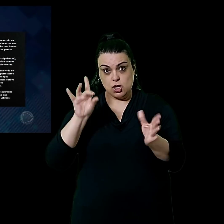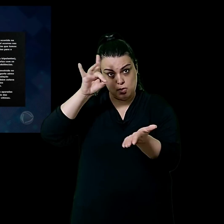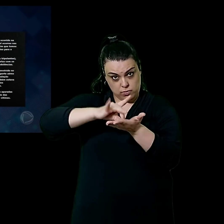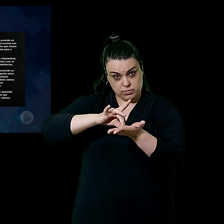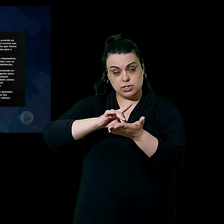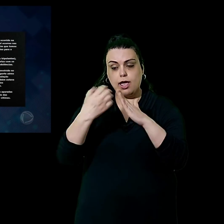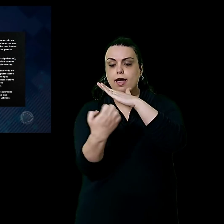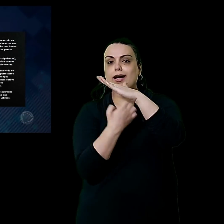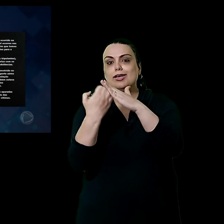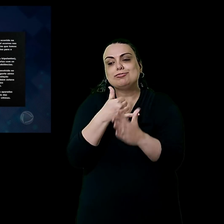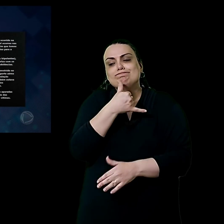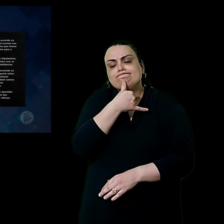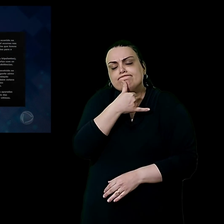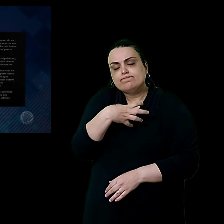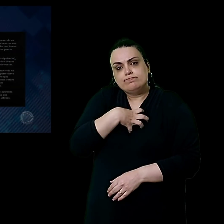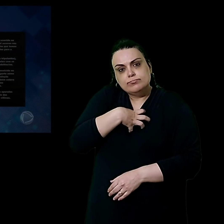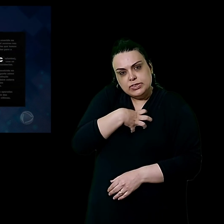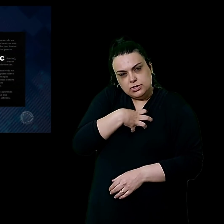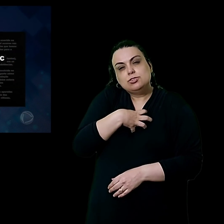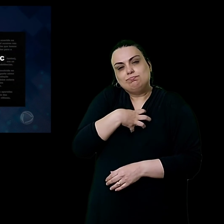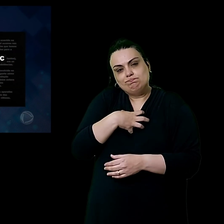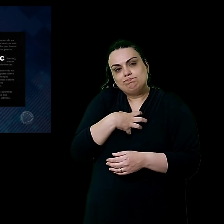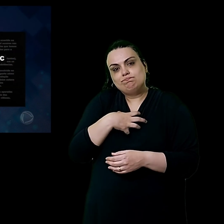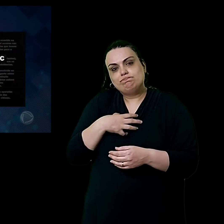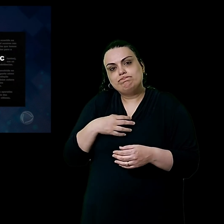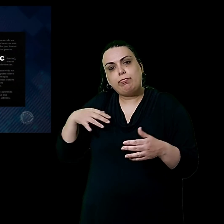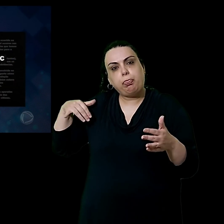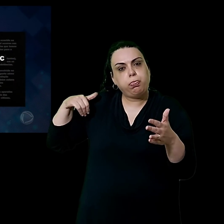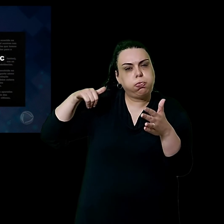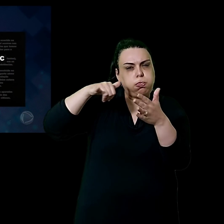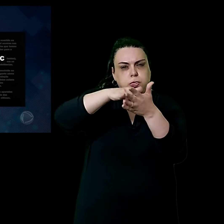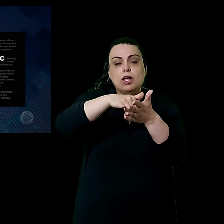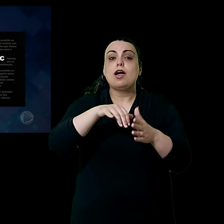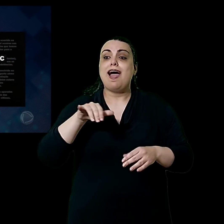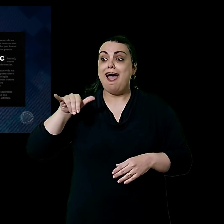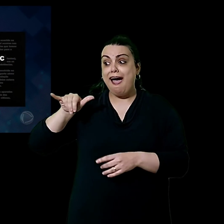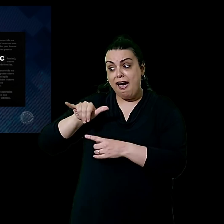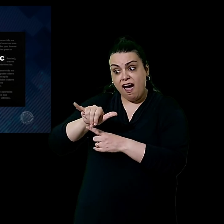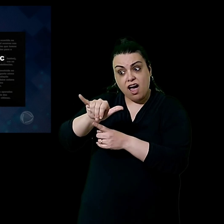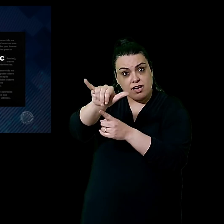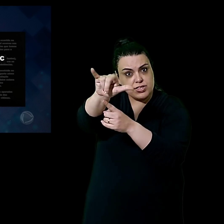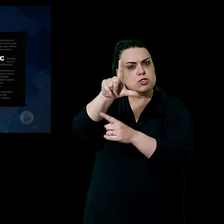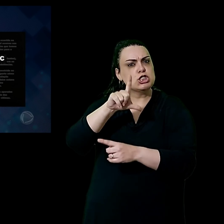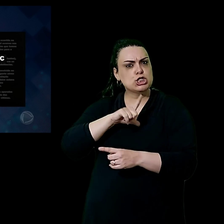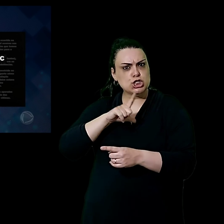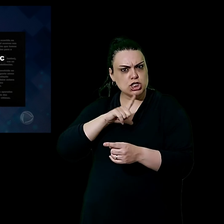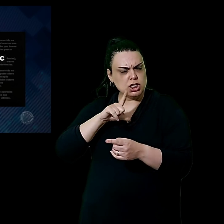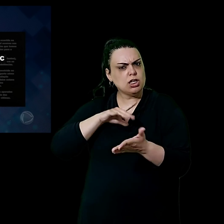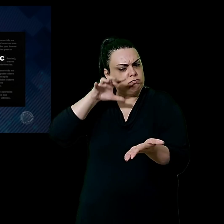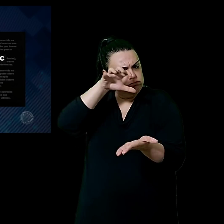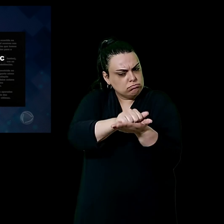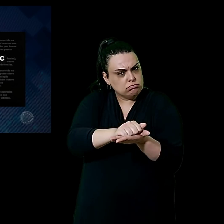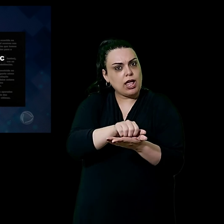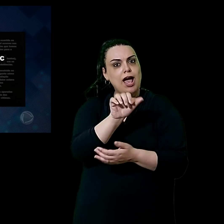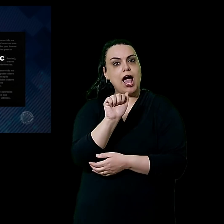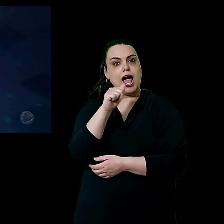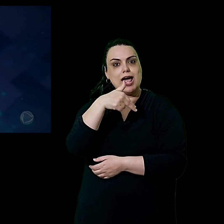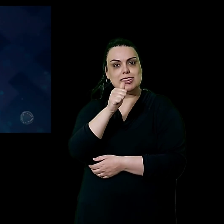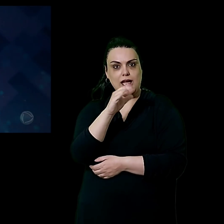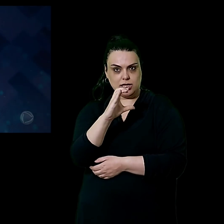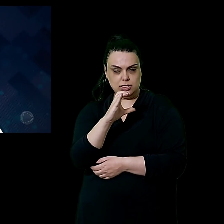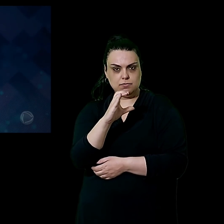oficial, a empresa lamenta o acidente e sobre o avião diz que ele estava devidamente homologado pela